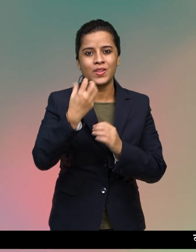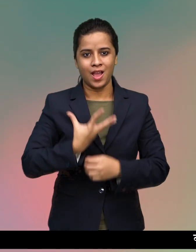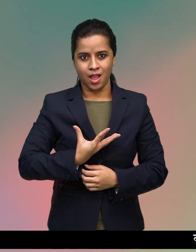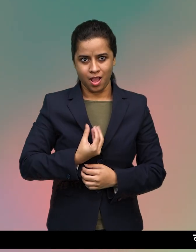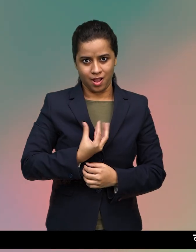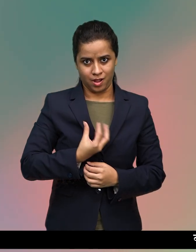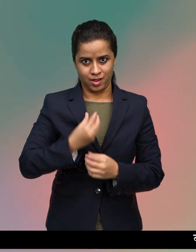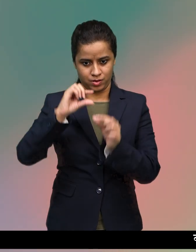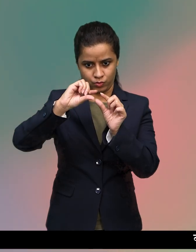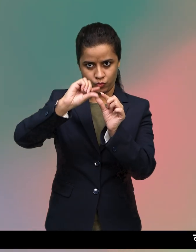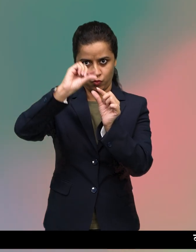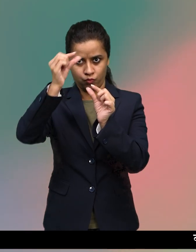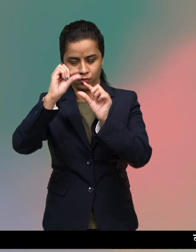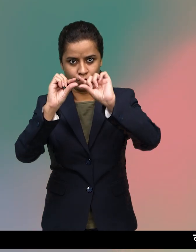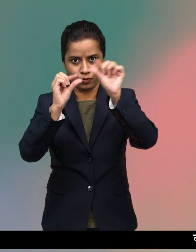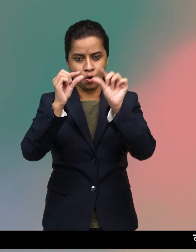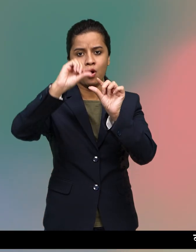कोरोनरी वाहिन्या